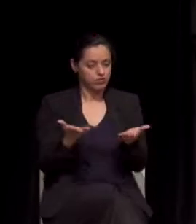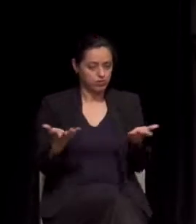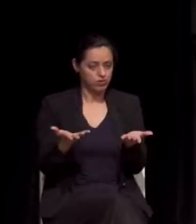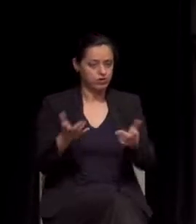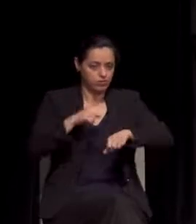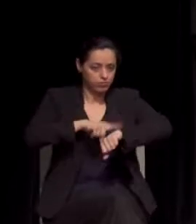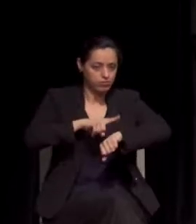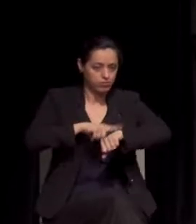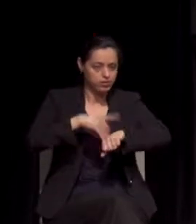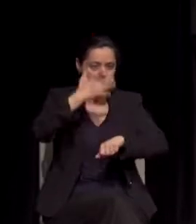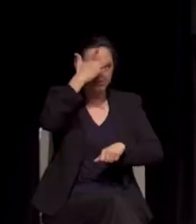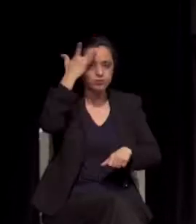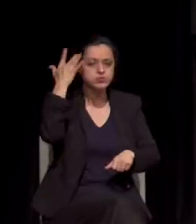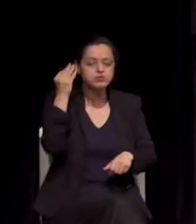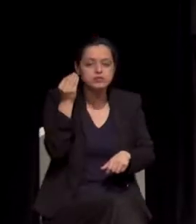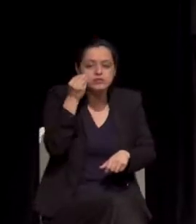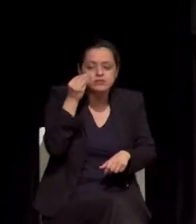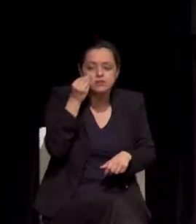estão tentando se